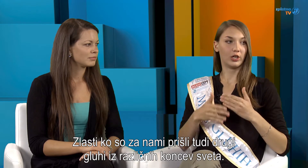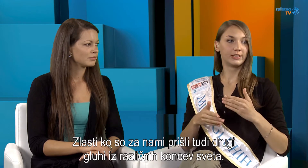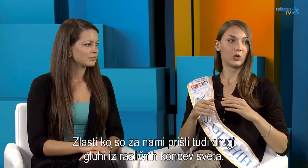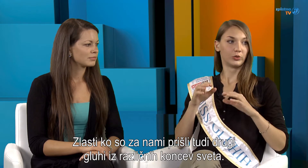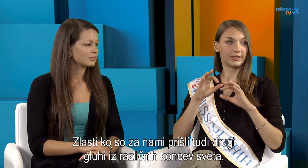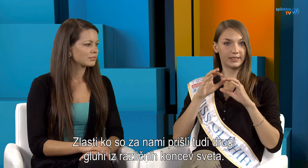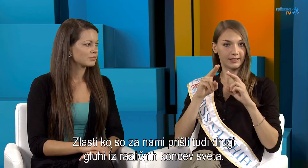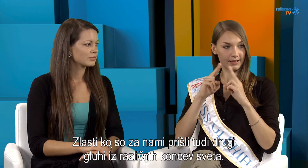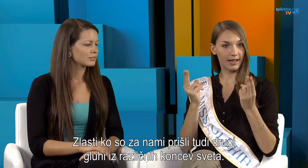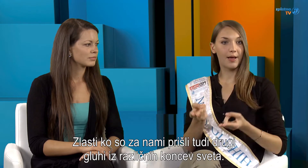koncev sveta.